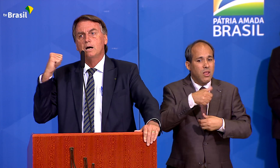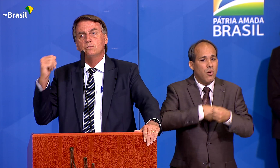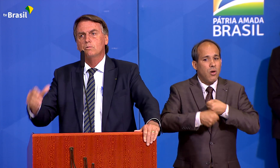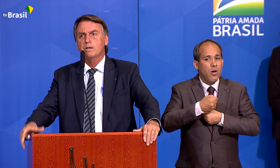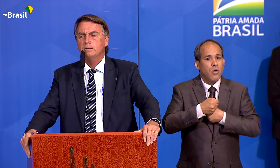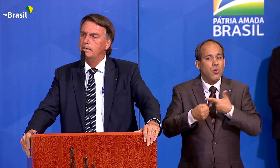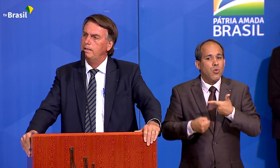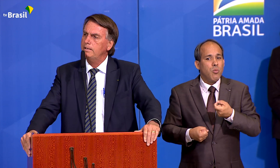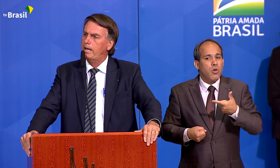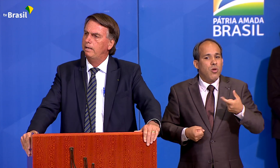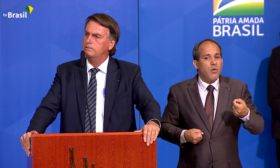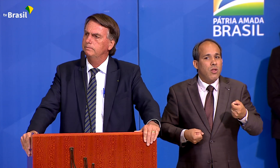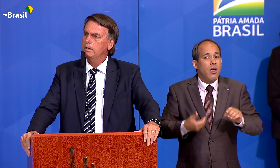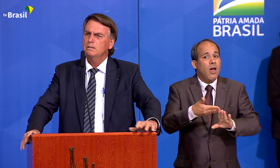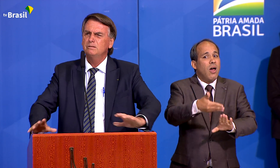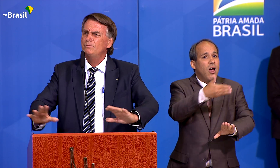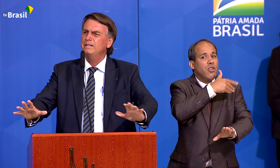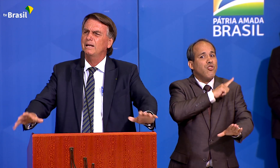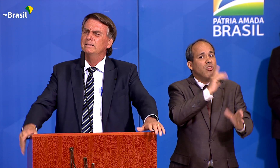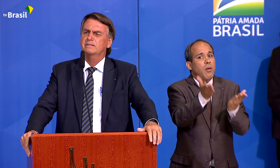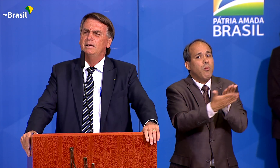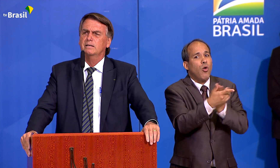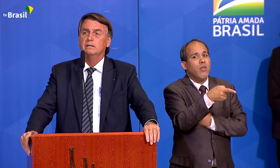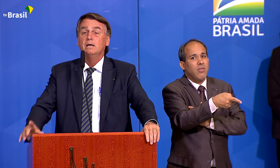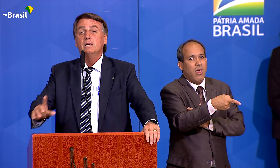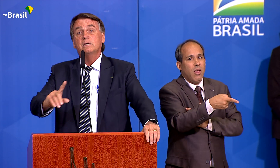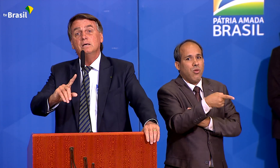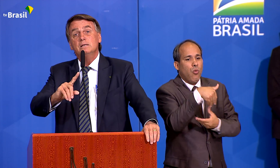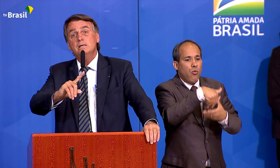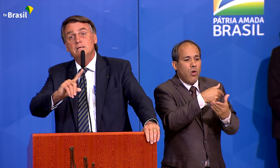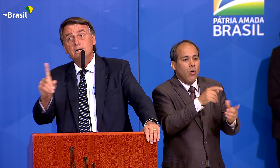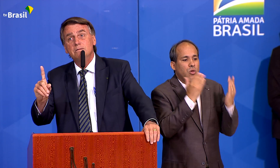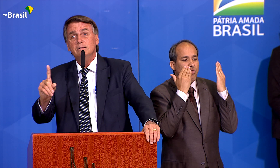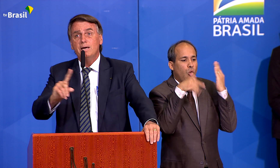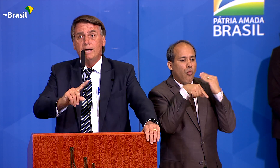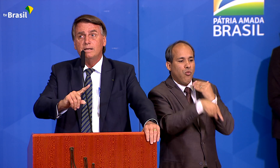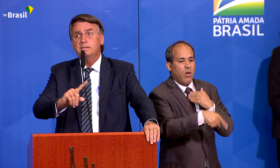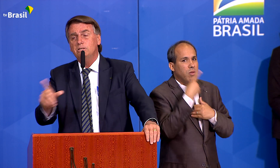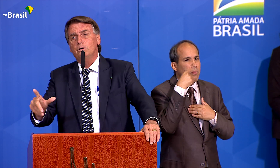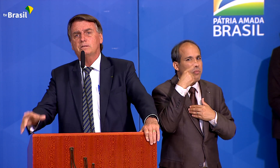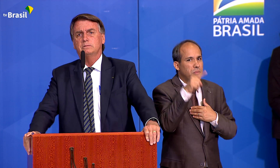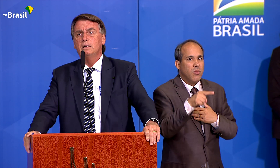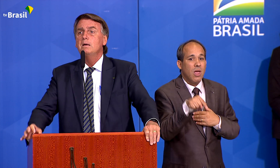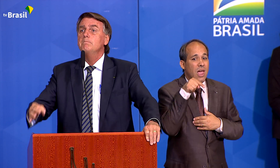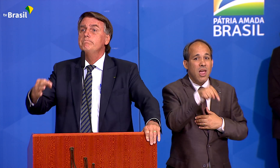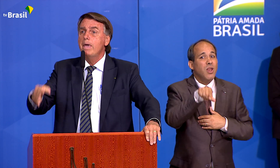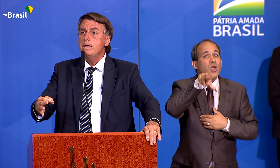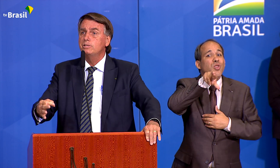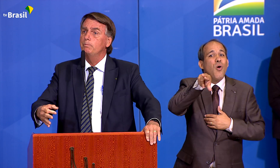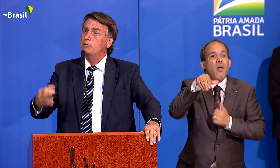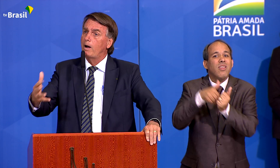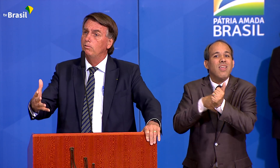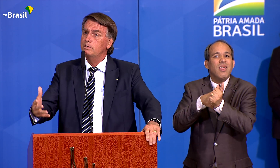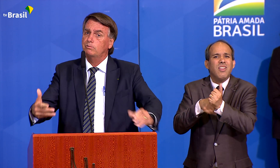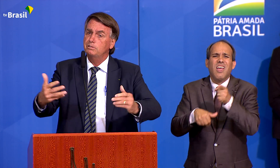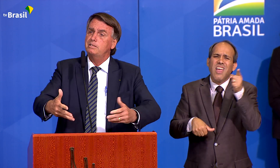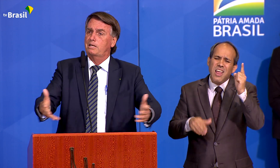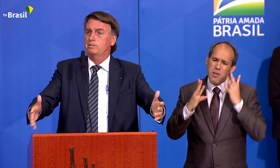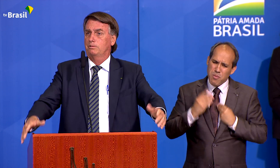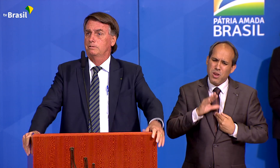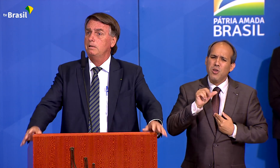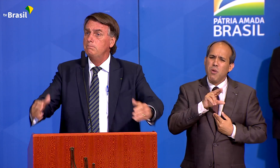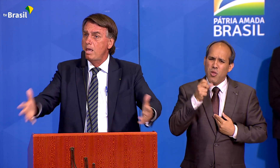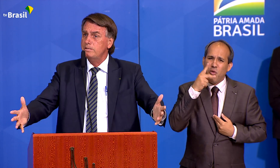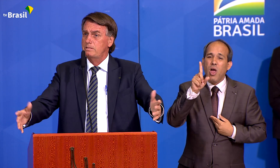sem a conclusão daquele quer não vou entrar em detalhes aqui que não era sigiloso mente o mesmo